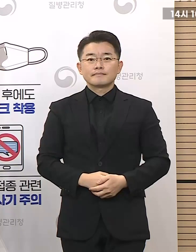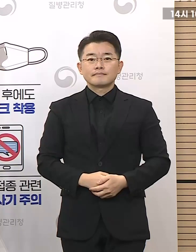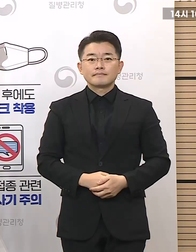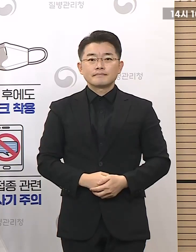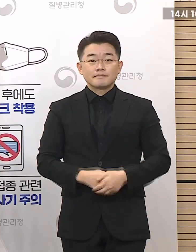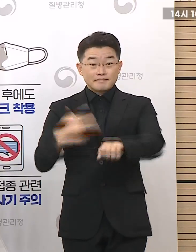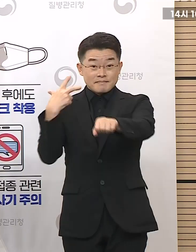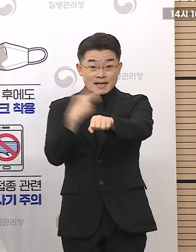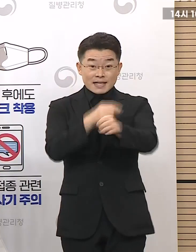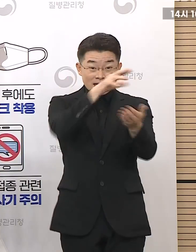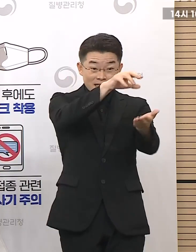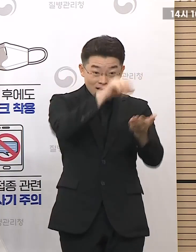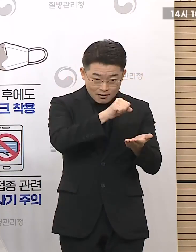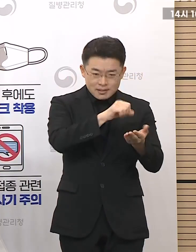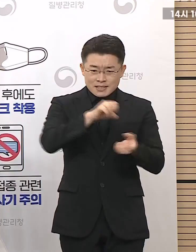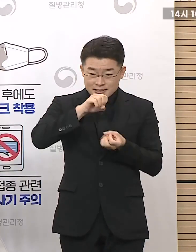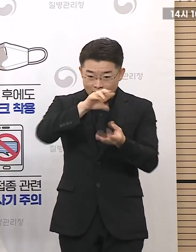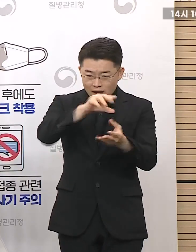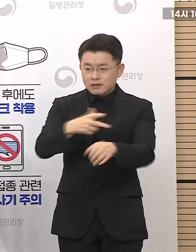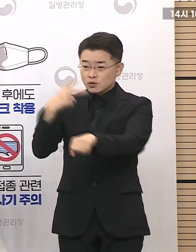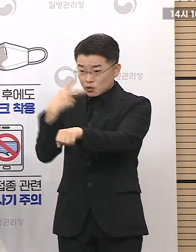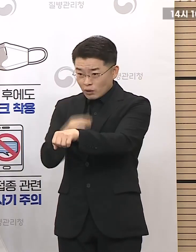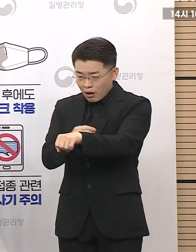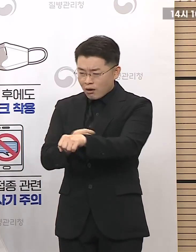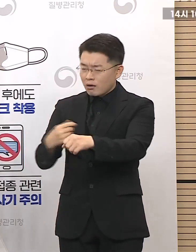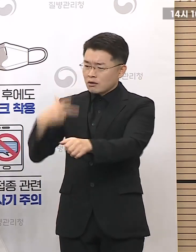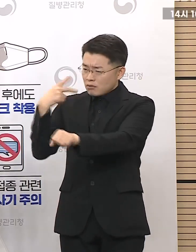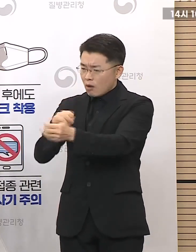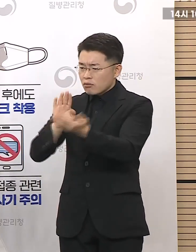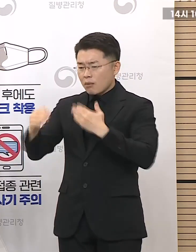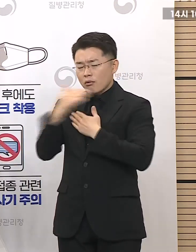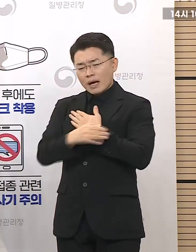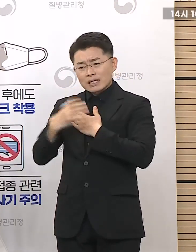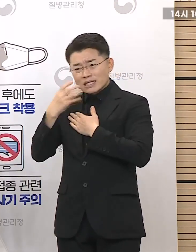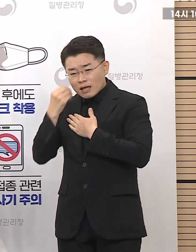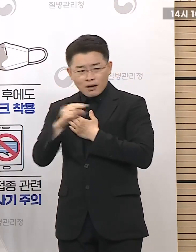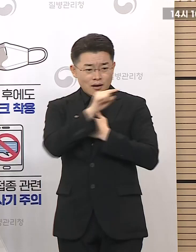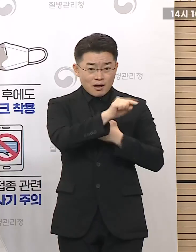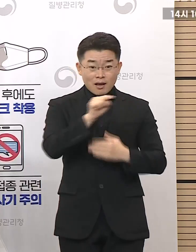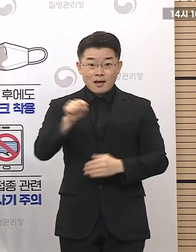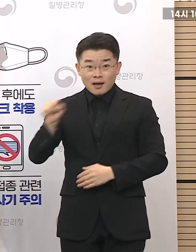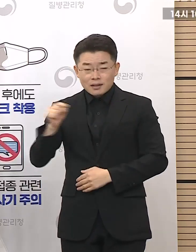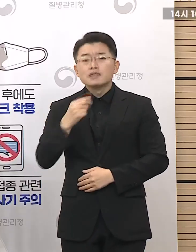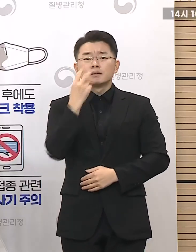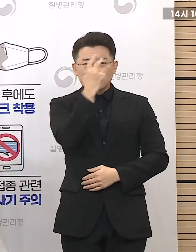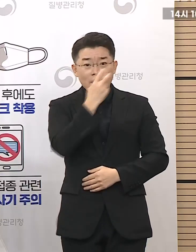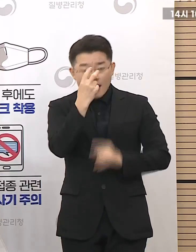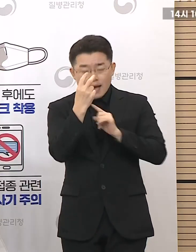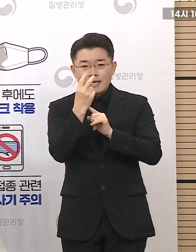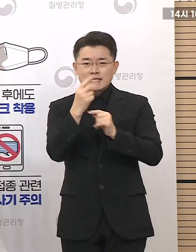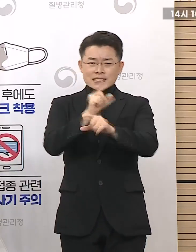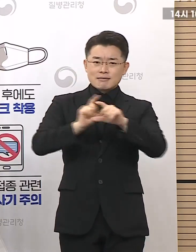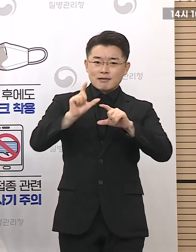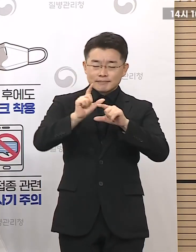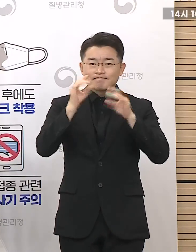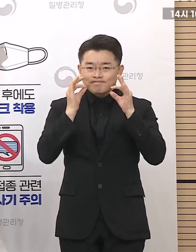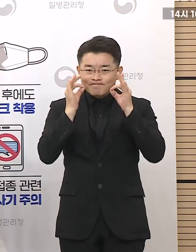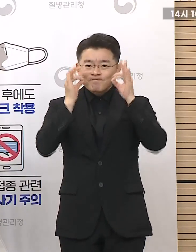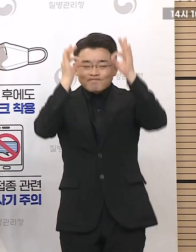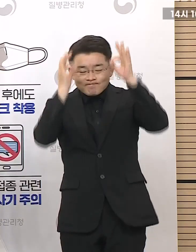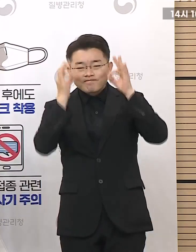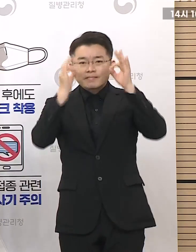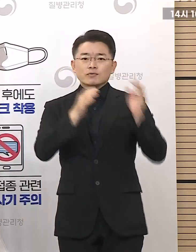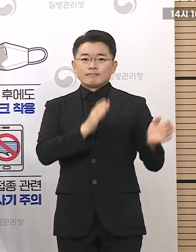백신 도입과 배송, 접종, 그리고 이상반응 모니터링으로 이어지는 접종 전반에 대해서